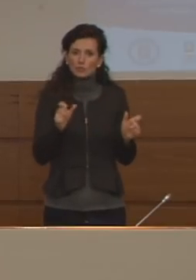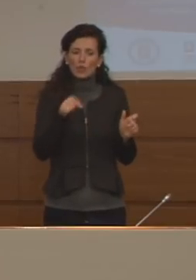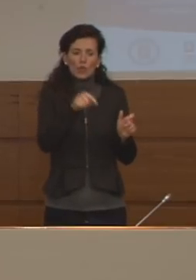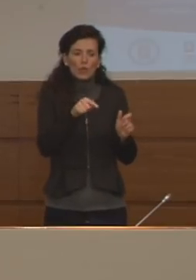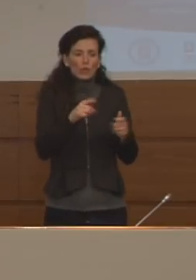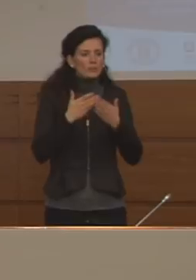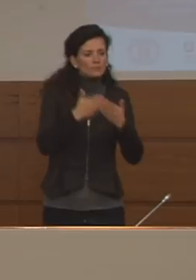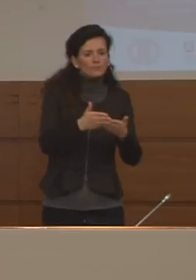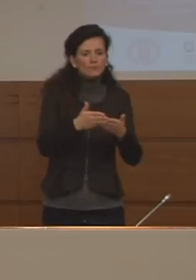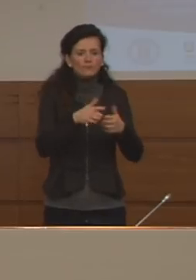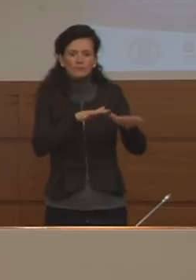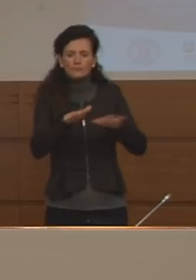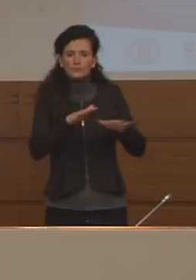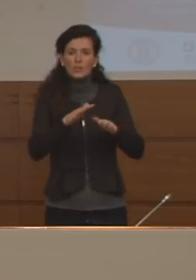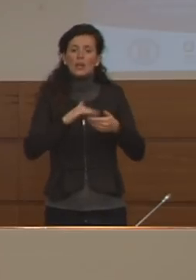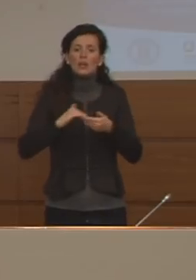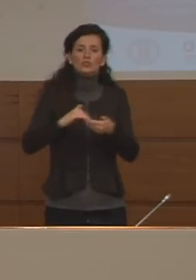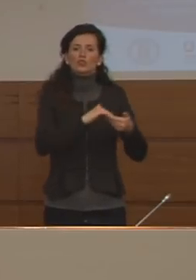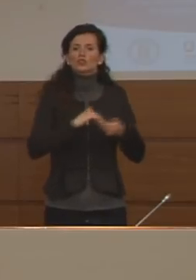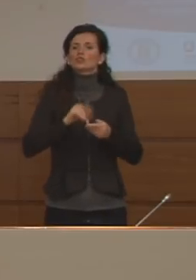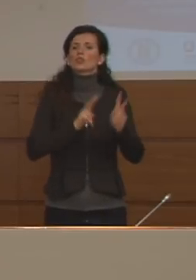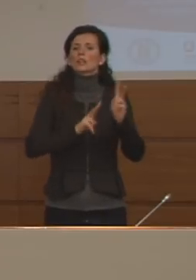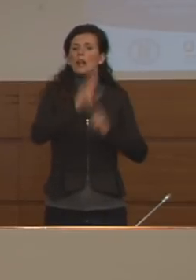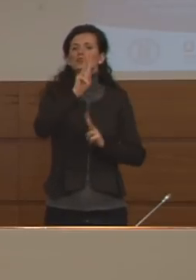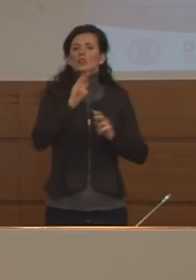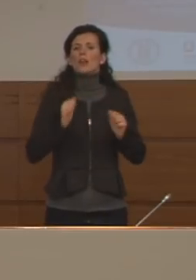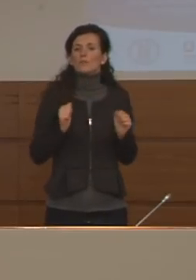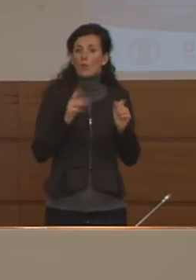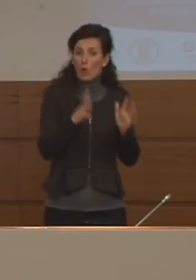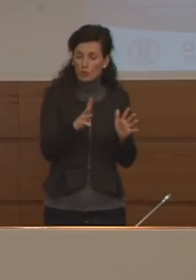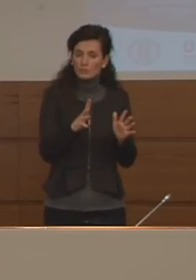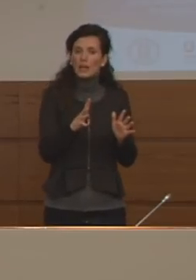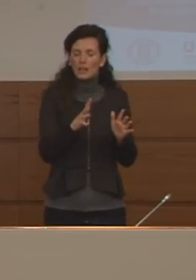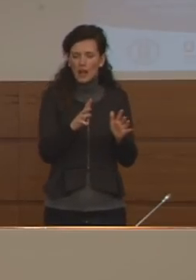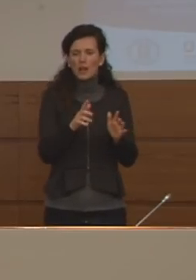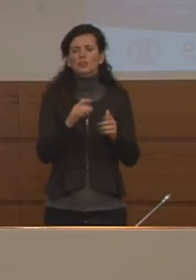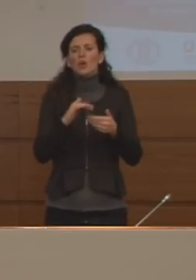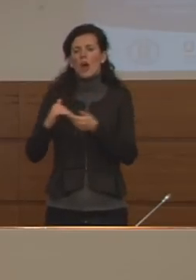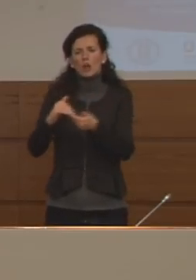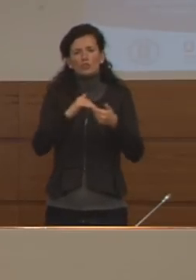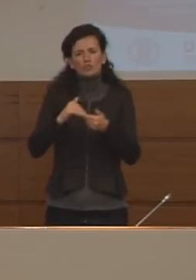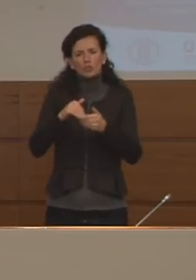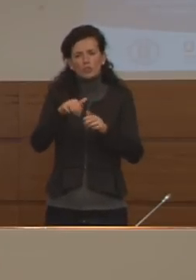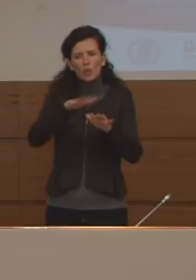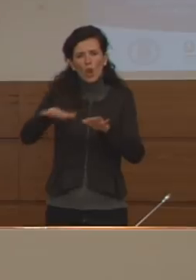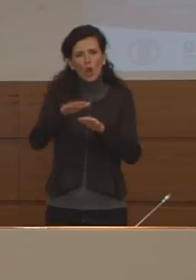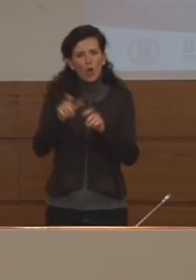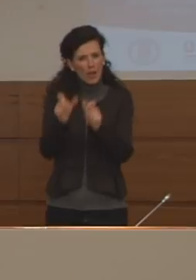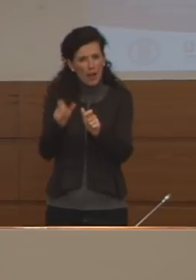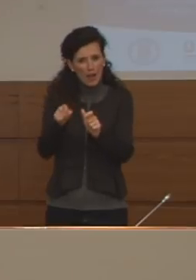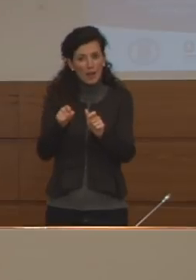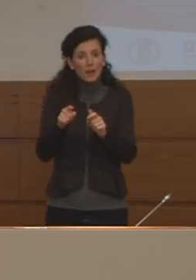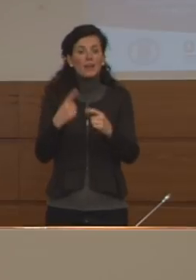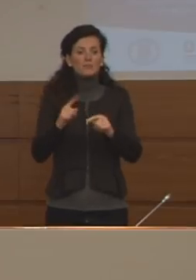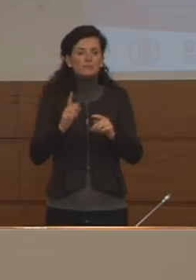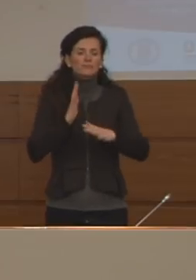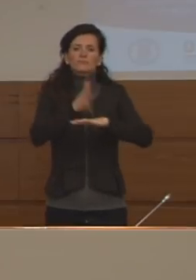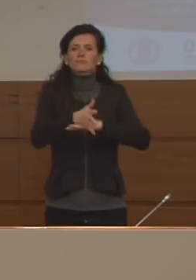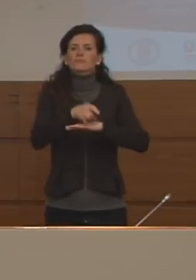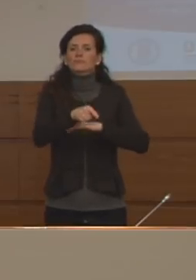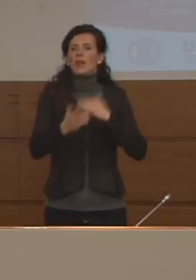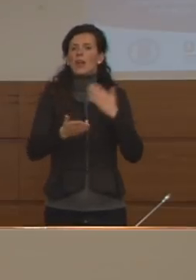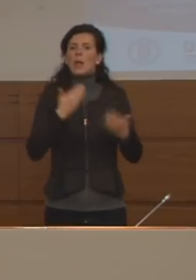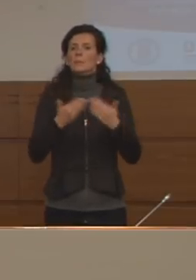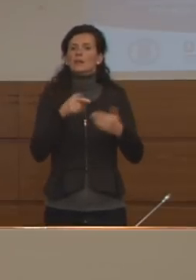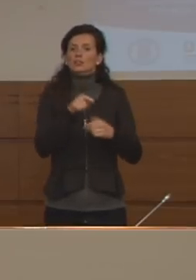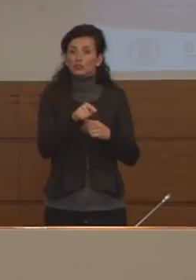i volontari delle associazioni nazionali di volontariato che delle associazioni locali impiegata per questa emergenza a cui si aggiungono